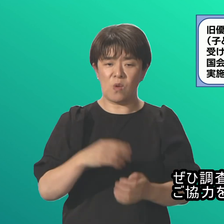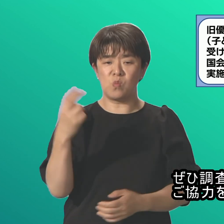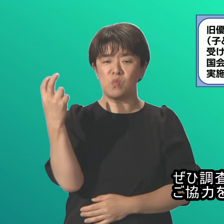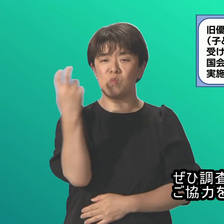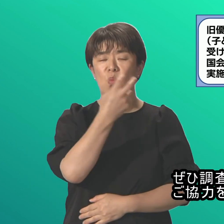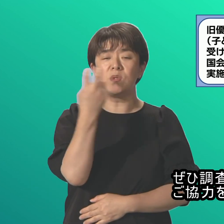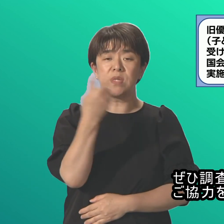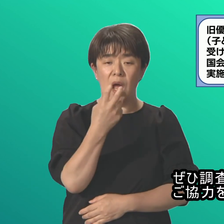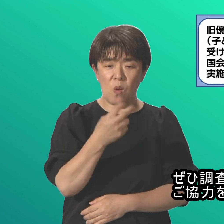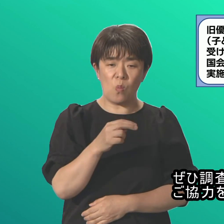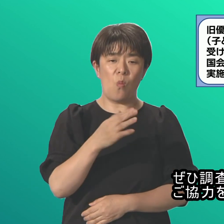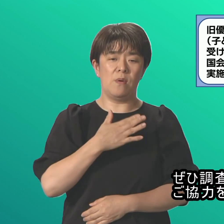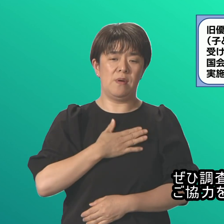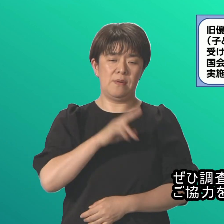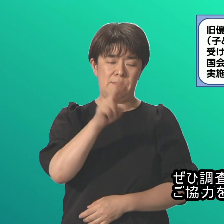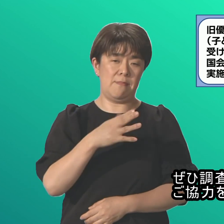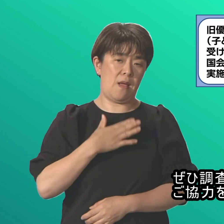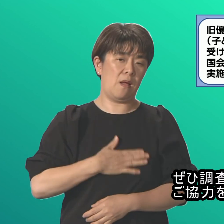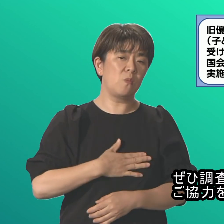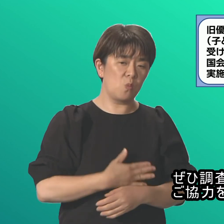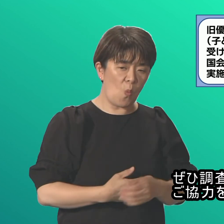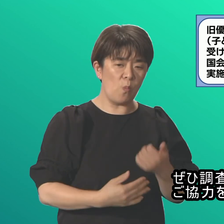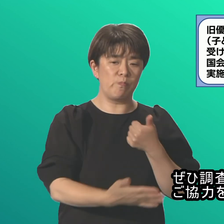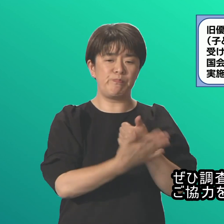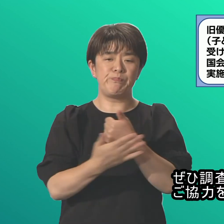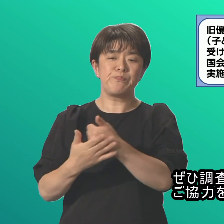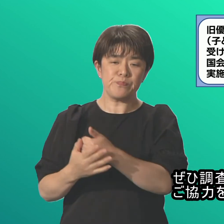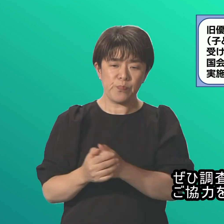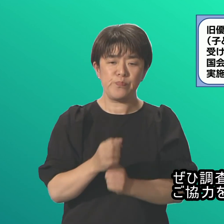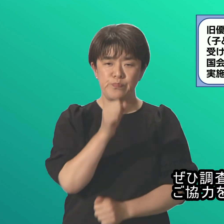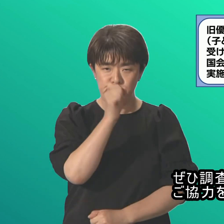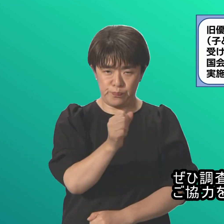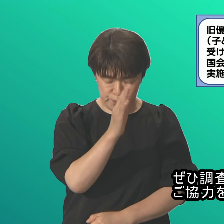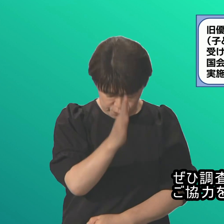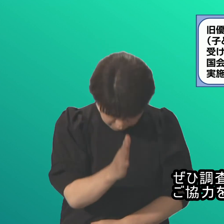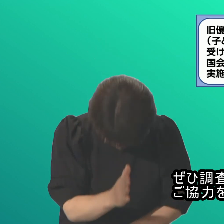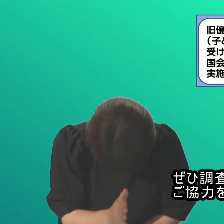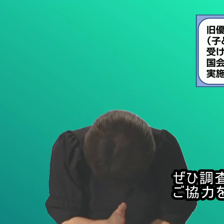ぜひ調査へのご理解とご協力をお願いいたします。